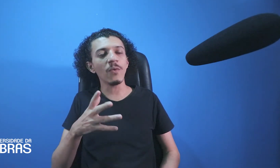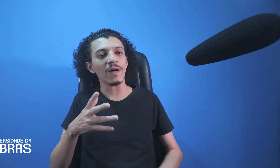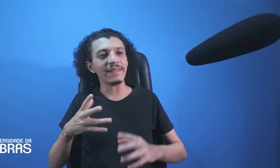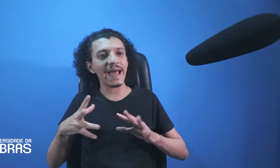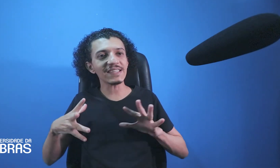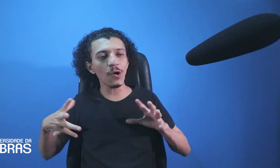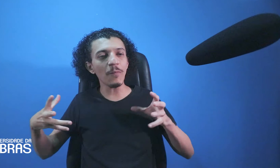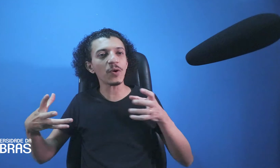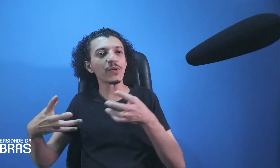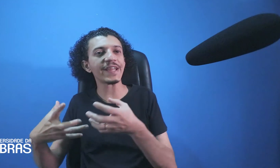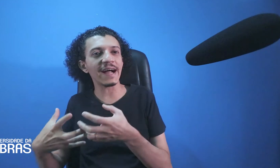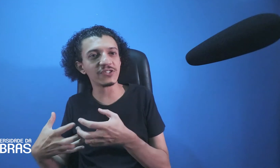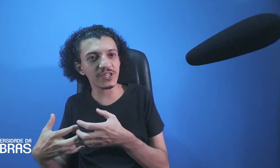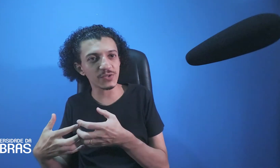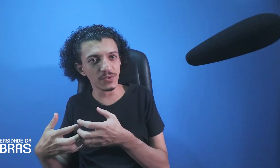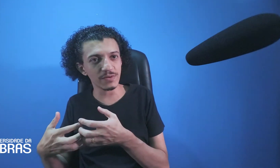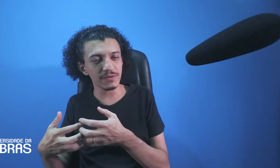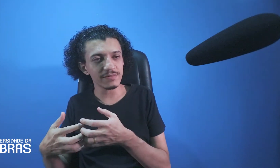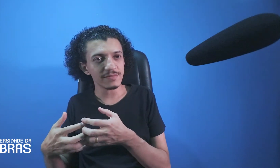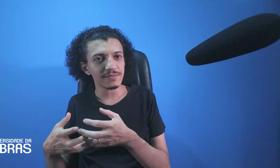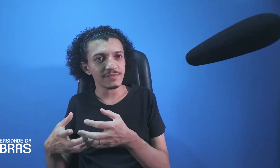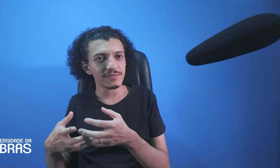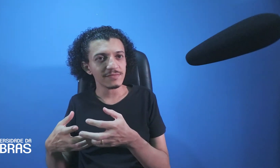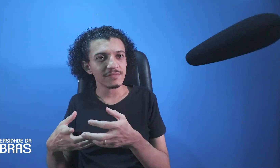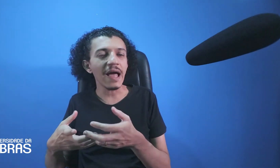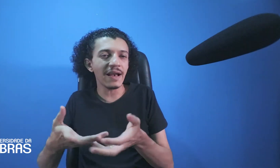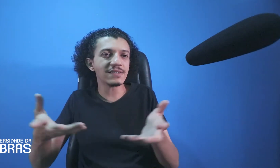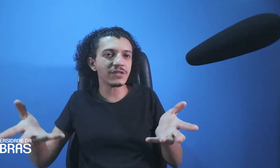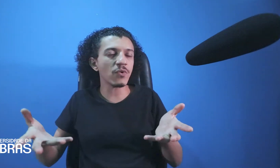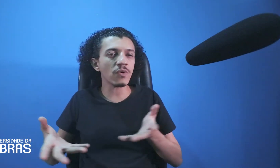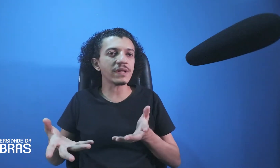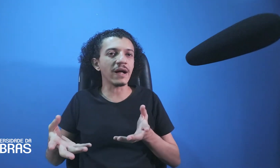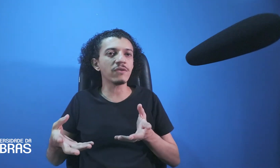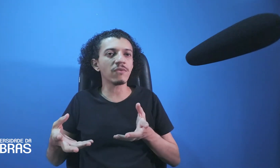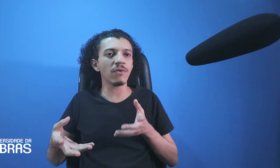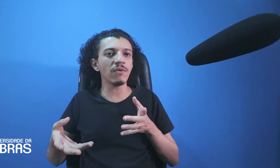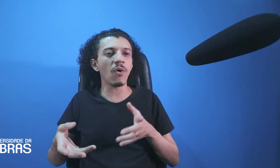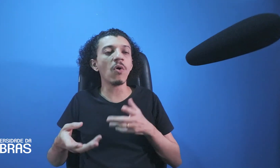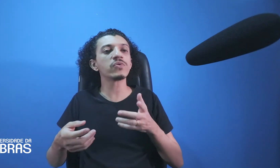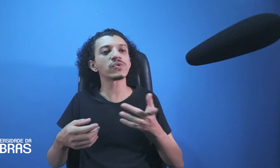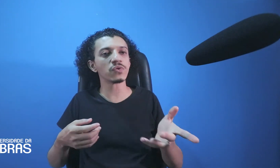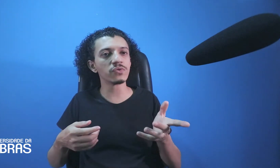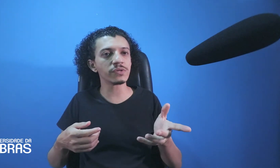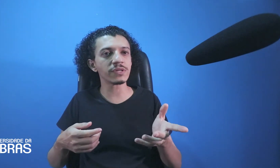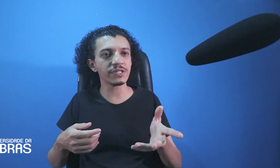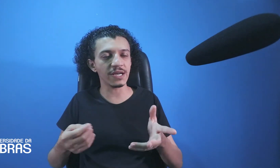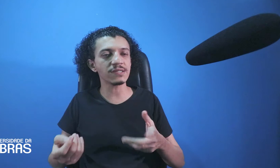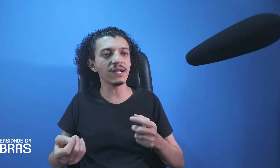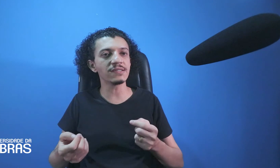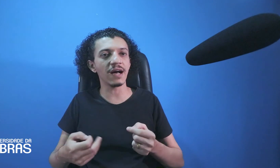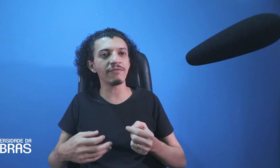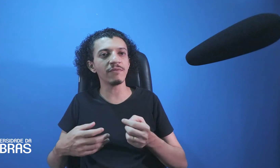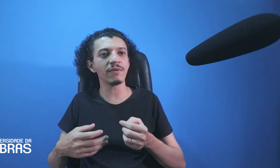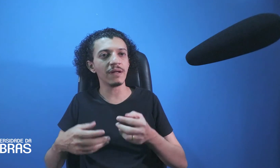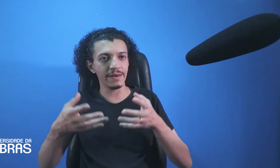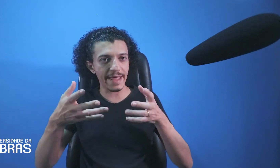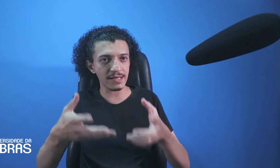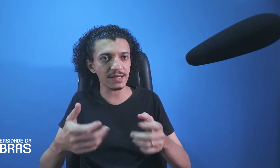Então, dessa oportunidade de estudo, eles tinham contato com outros surdos que já sinalizavam nessa